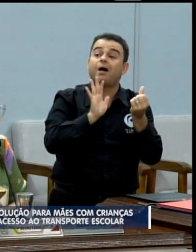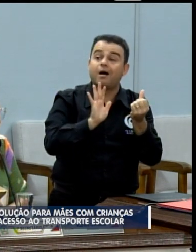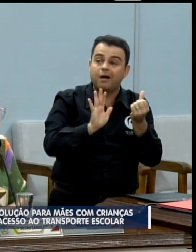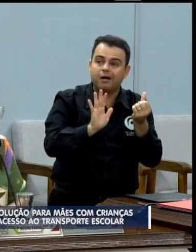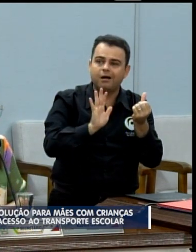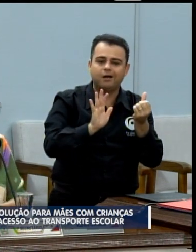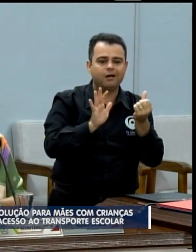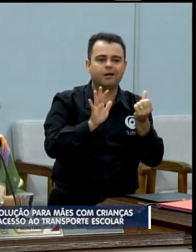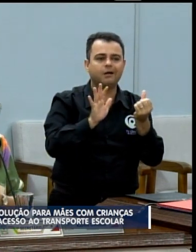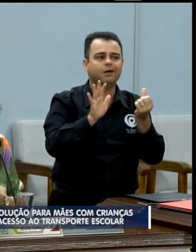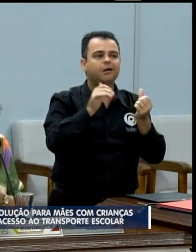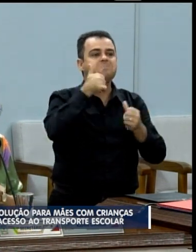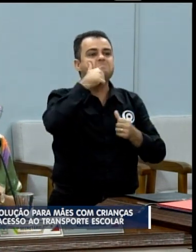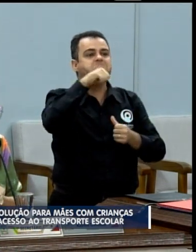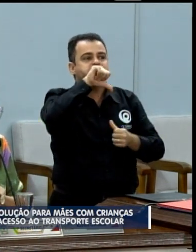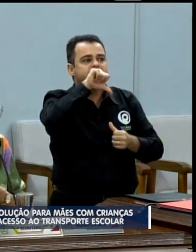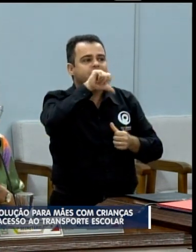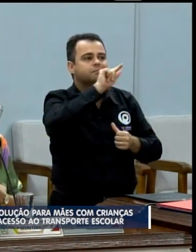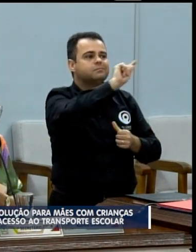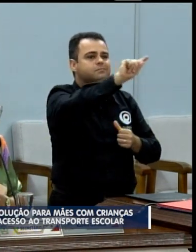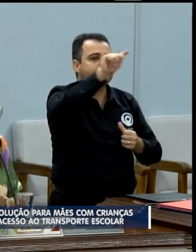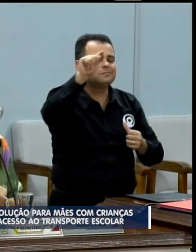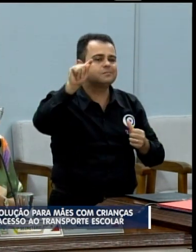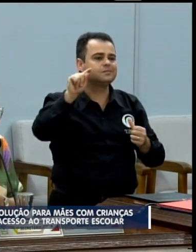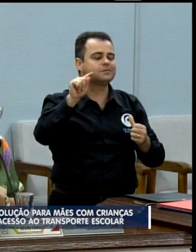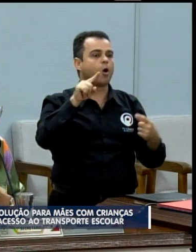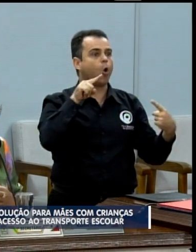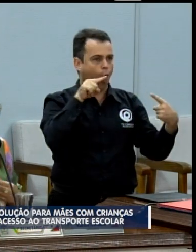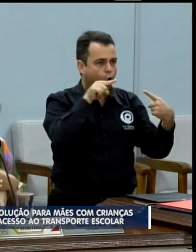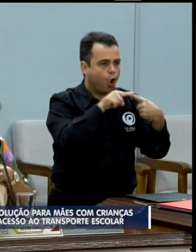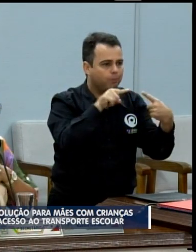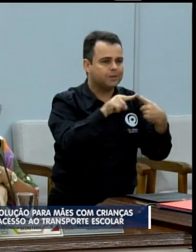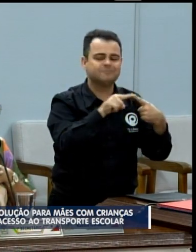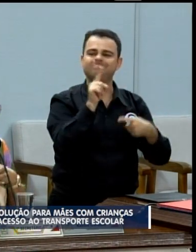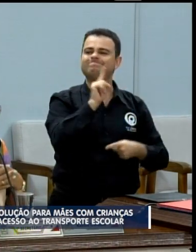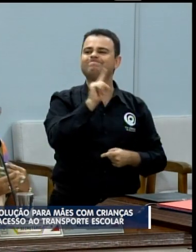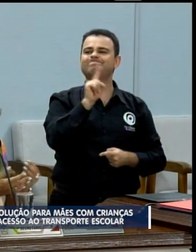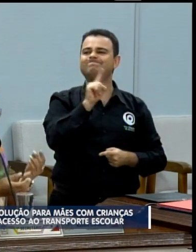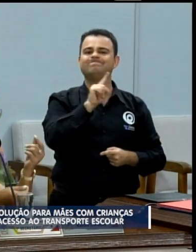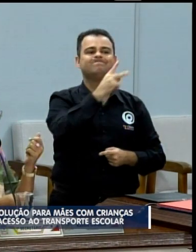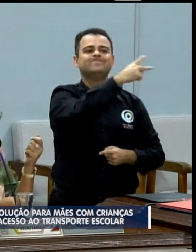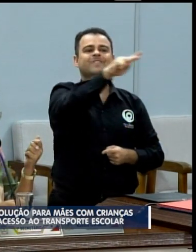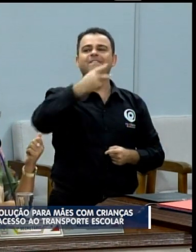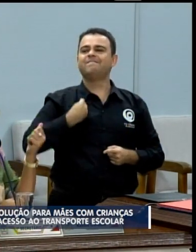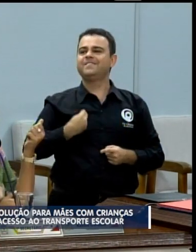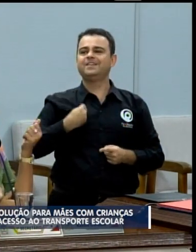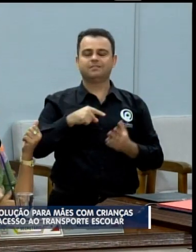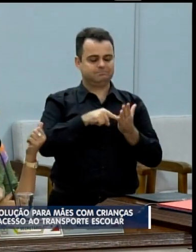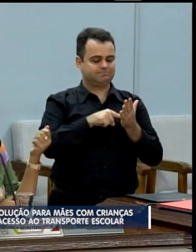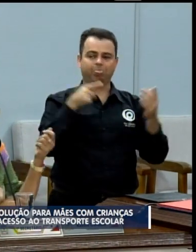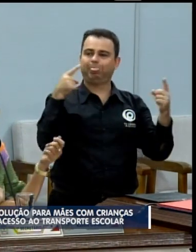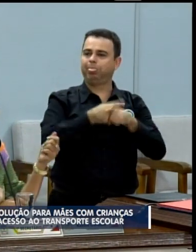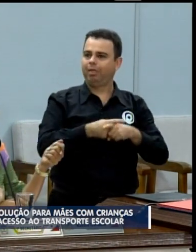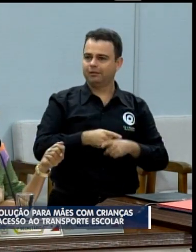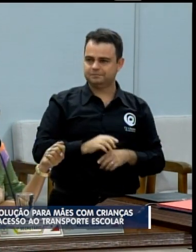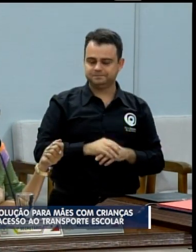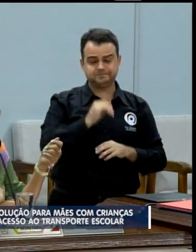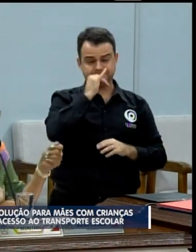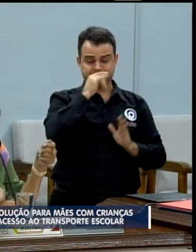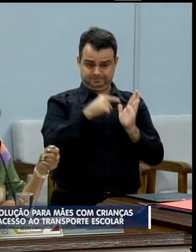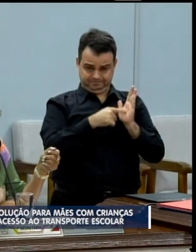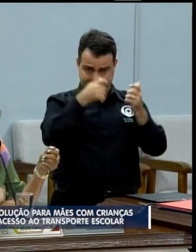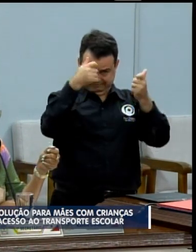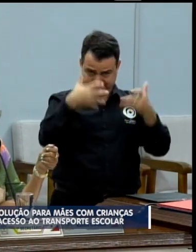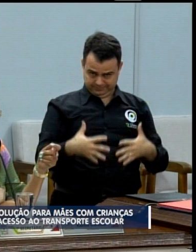a necessidade das crianças, das mães das crianças. Porque eu entendo, se nós temos a verba para comprar o transporte